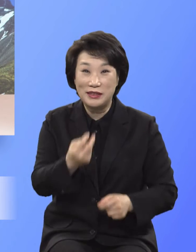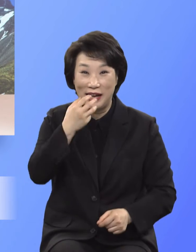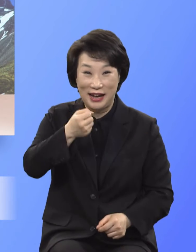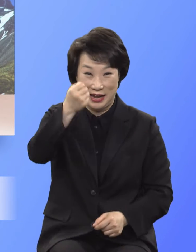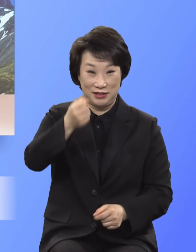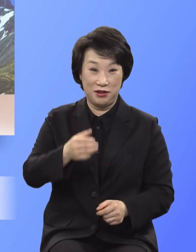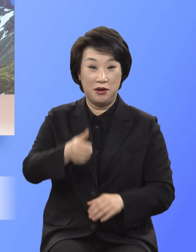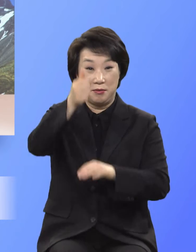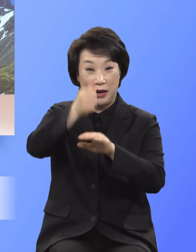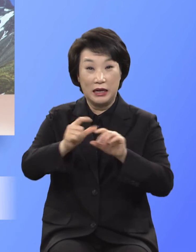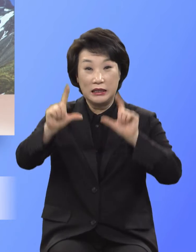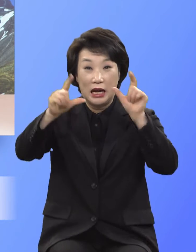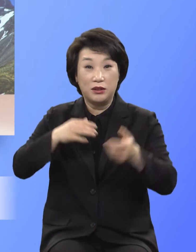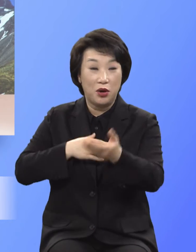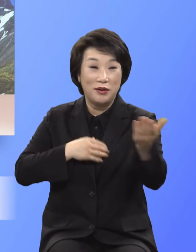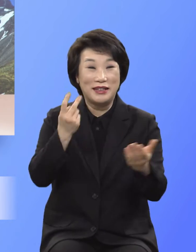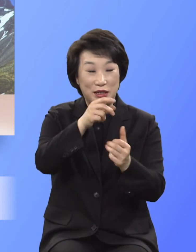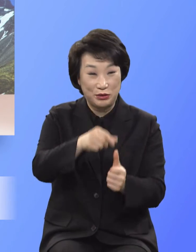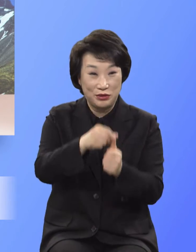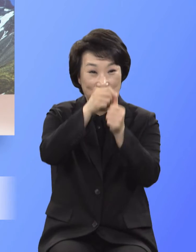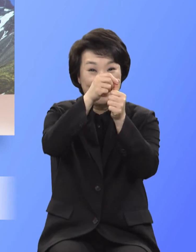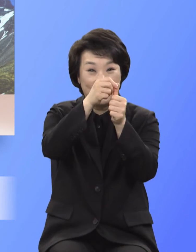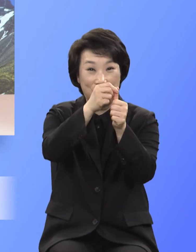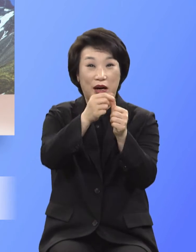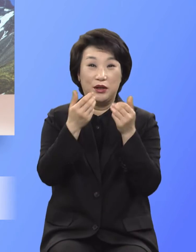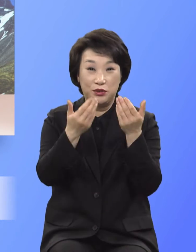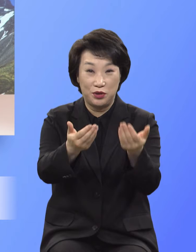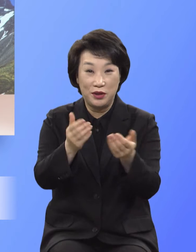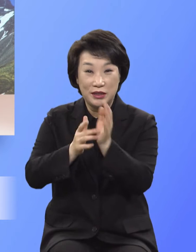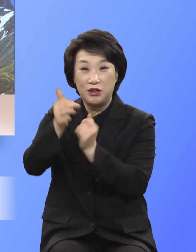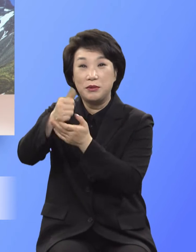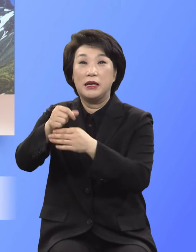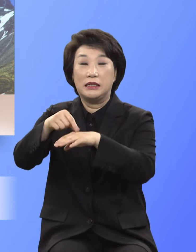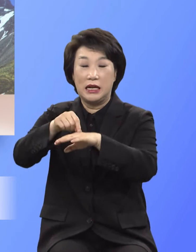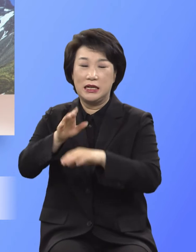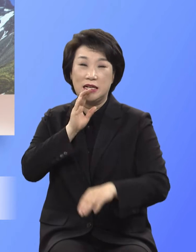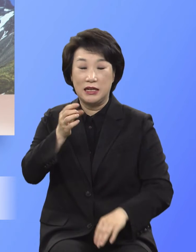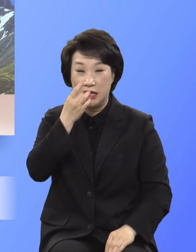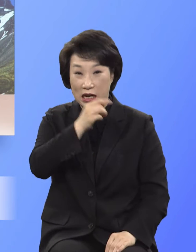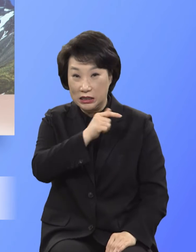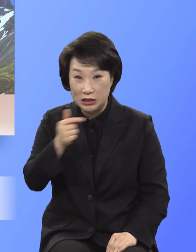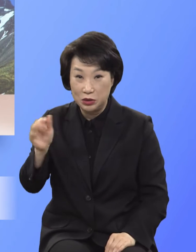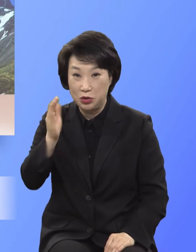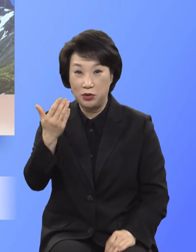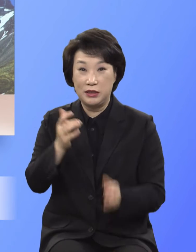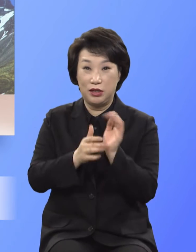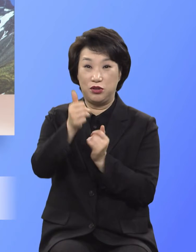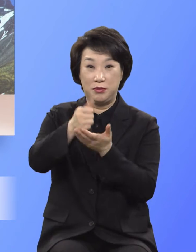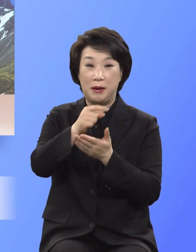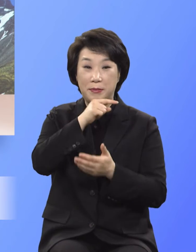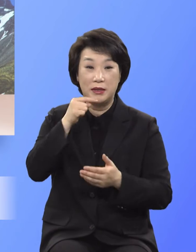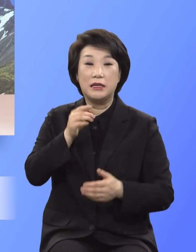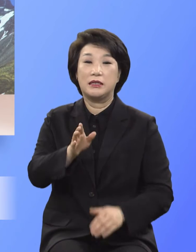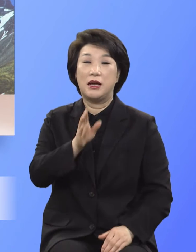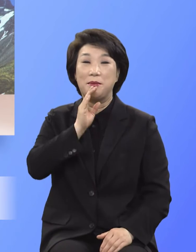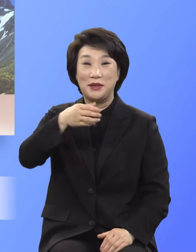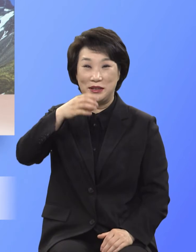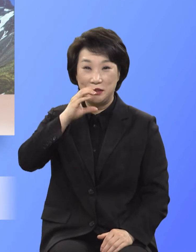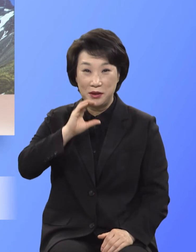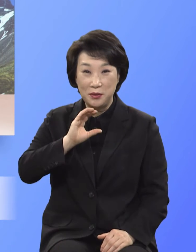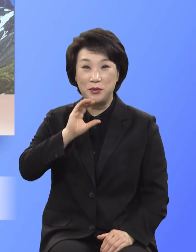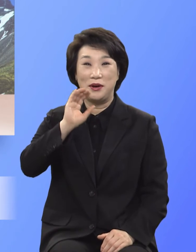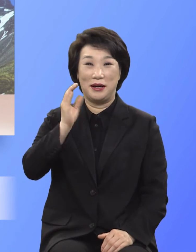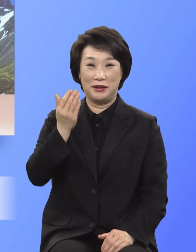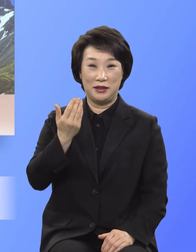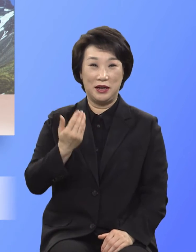내가 그를 다시 살리리니 내 살은 참된 양식이요 내 피는